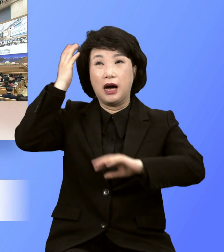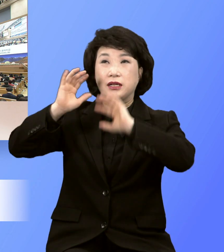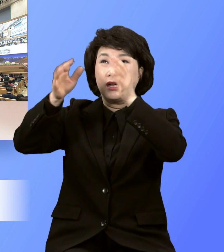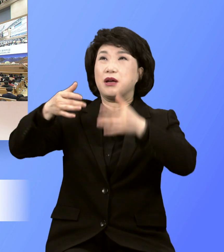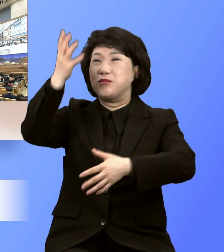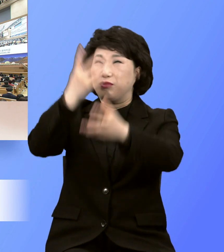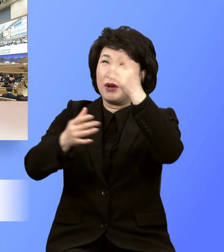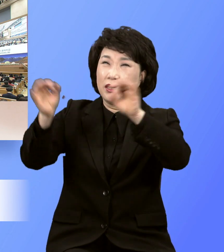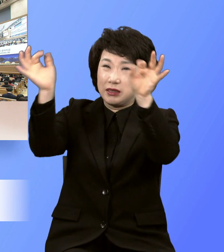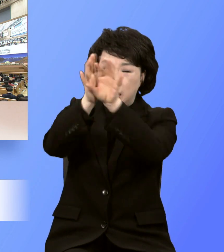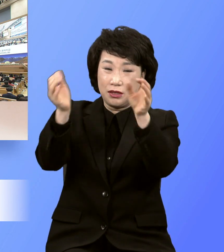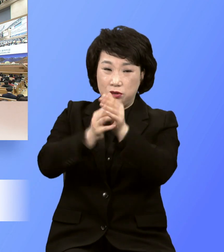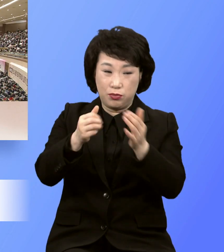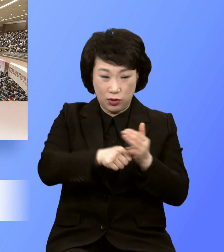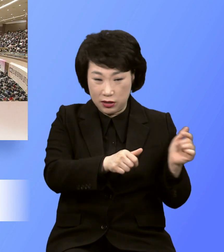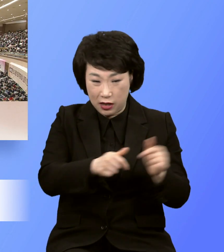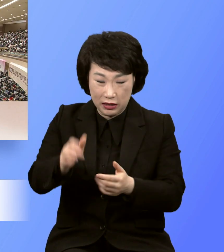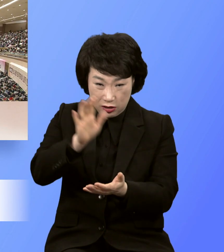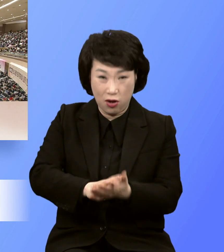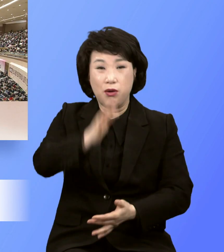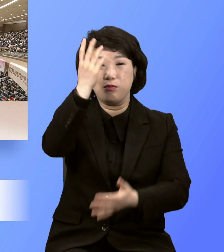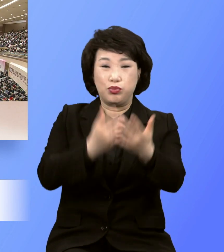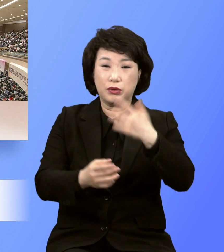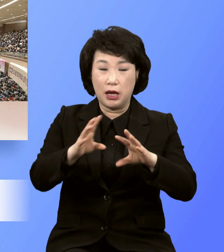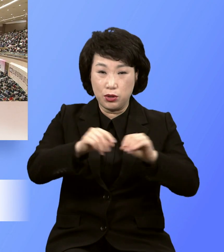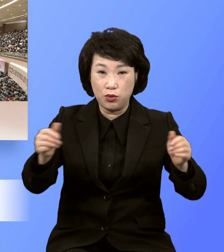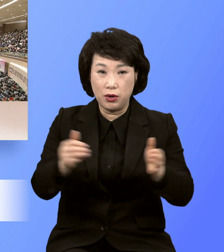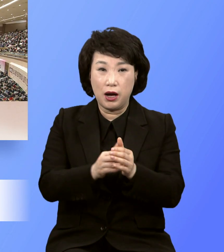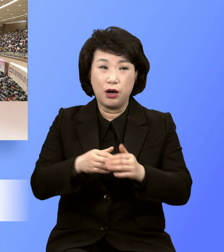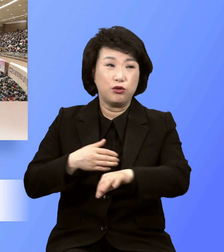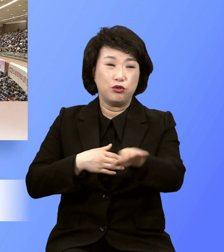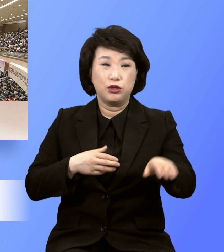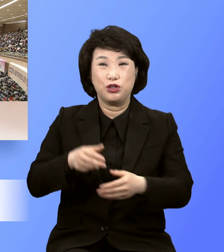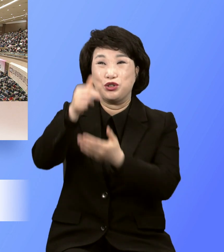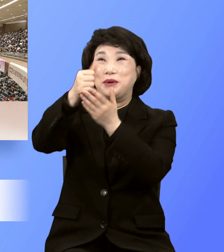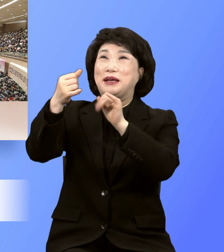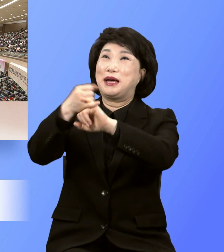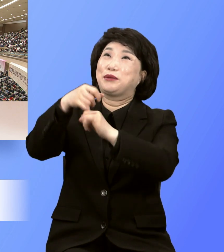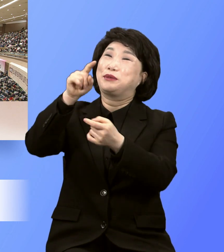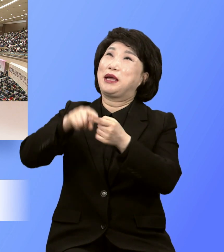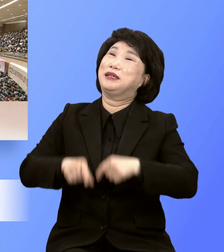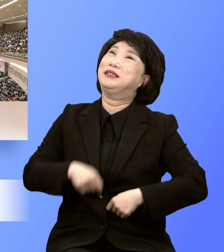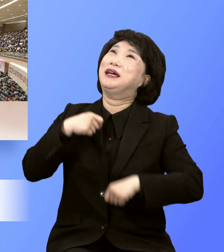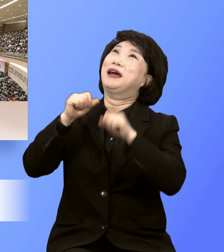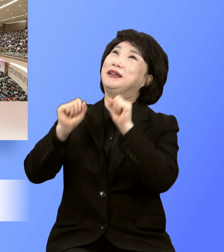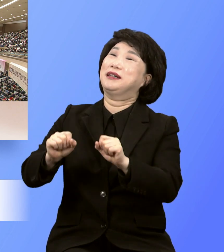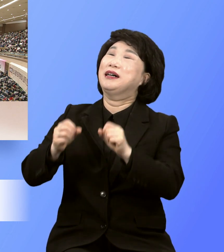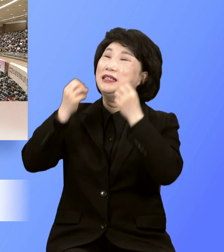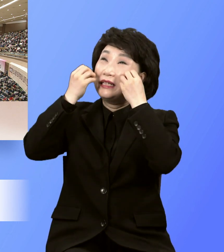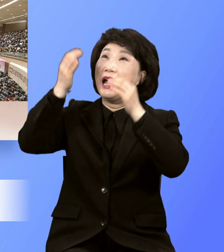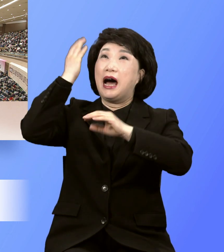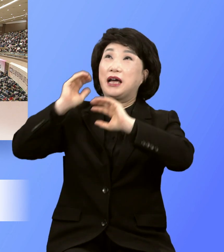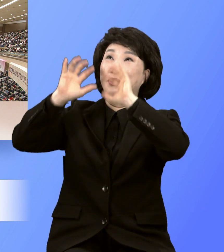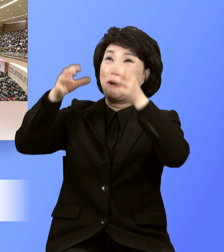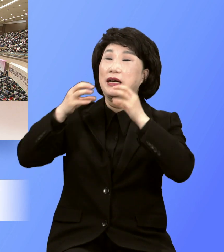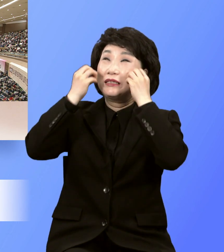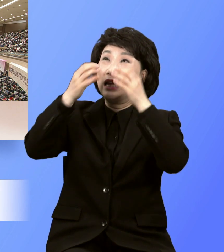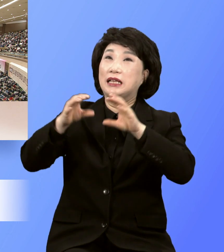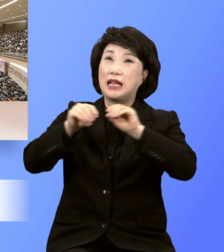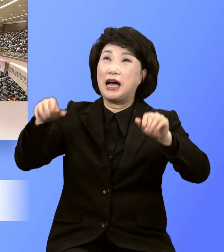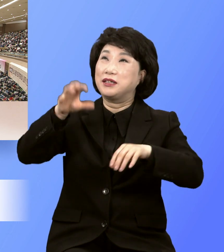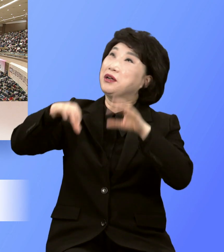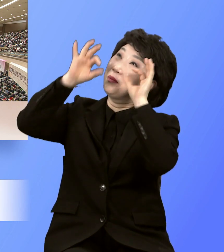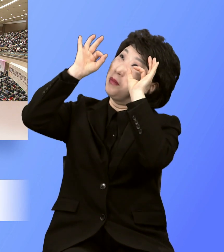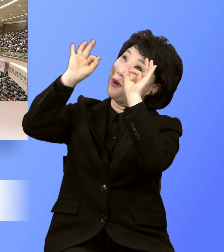타서 풀어지고 재질이 뜨거운 불에 녹아지려니와 우리는 그의 약속대로 의에 거하는 바 새 하늘과 새